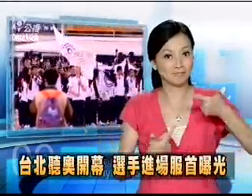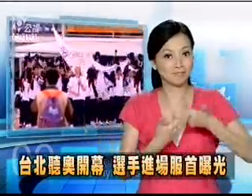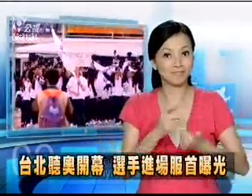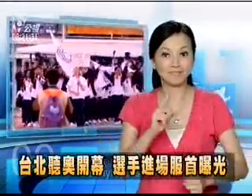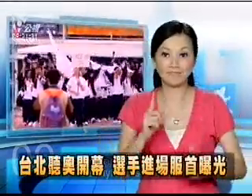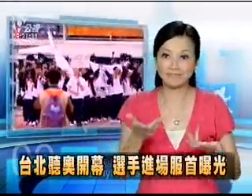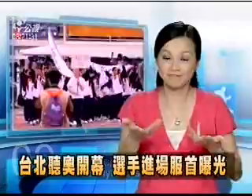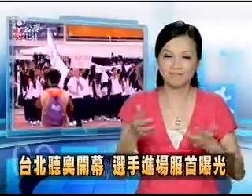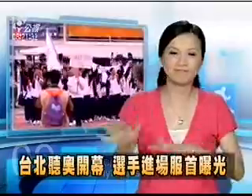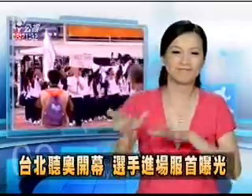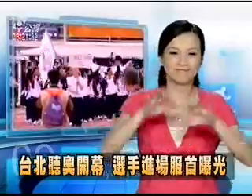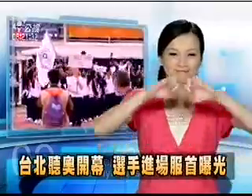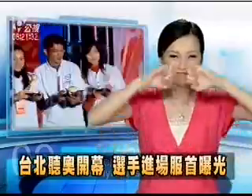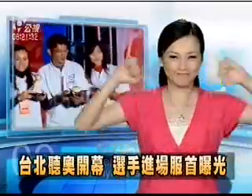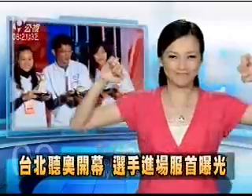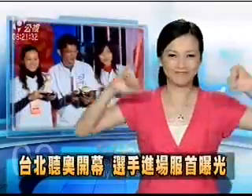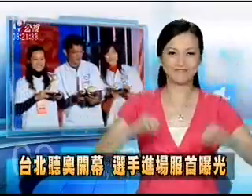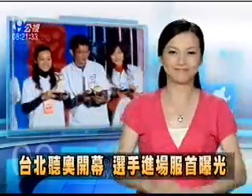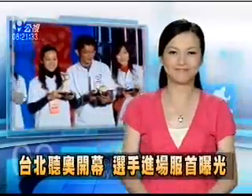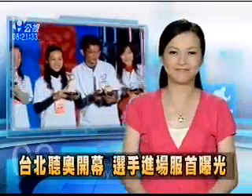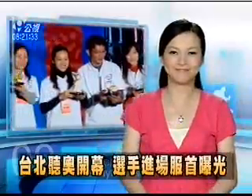相呢？我们一起来看看。